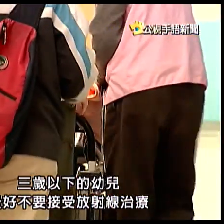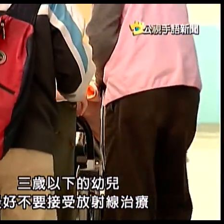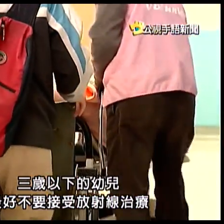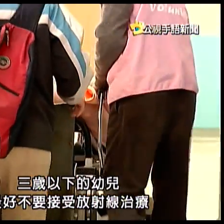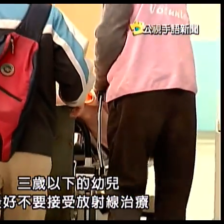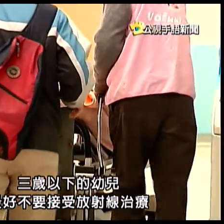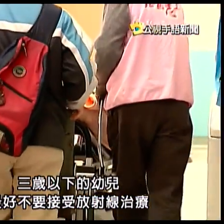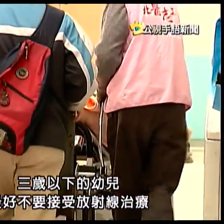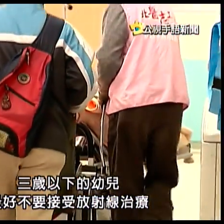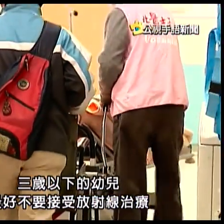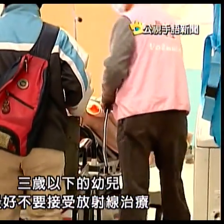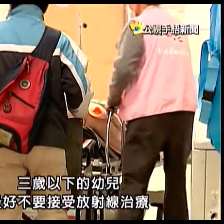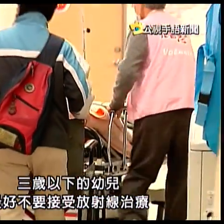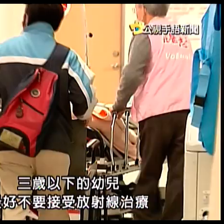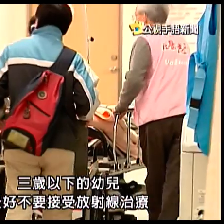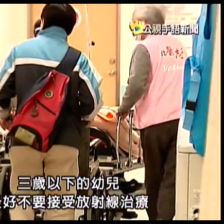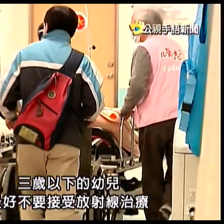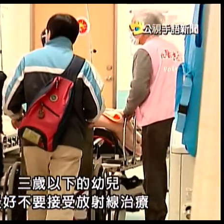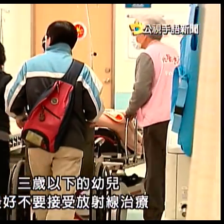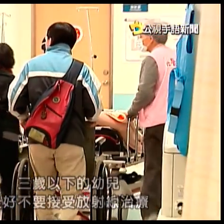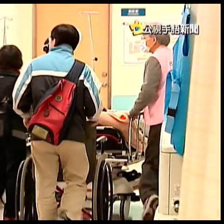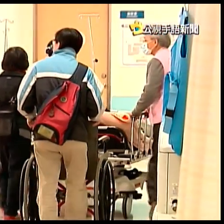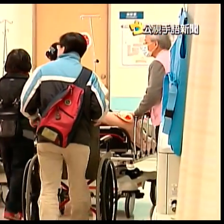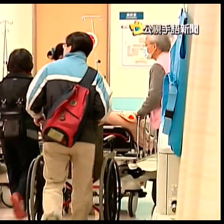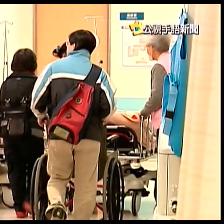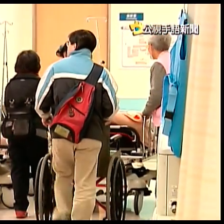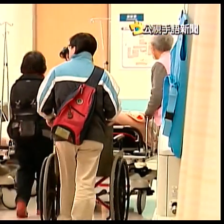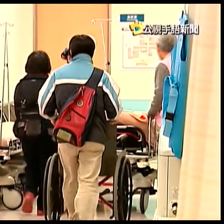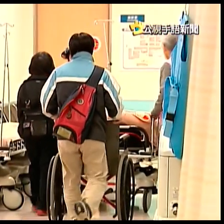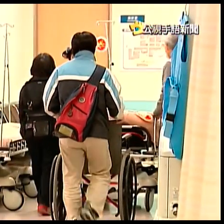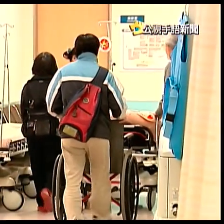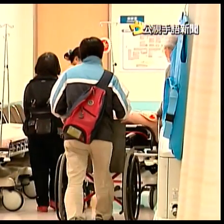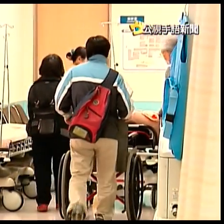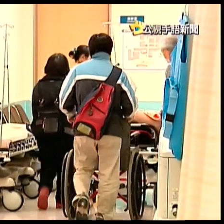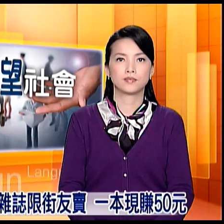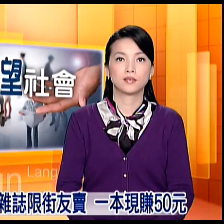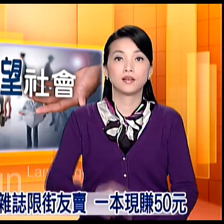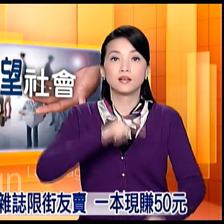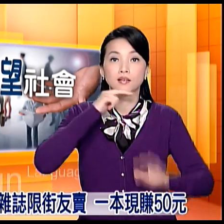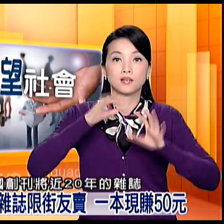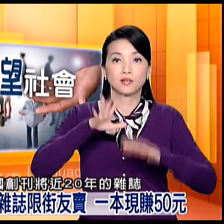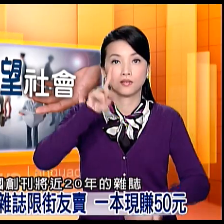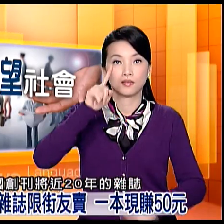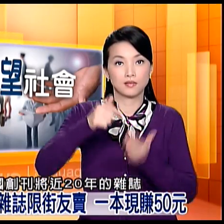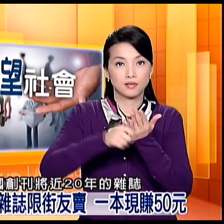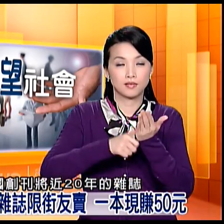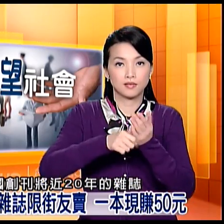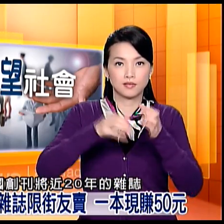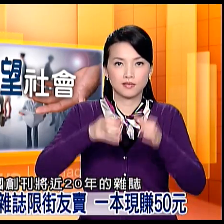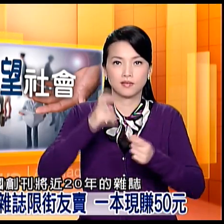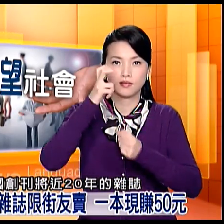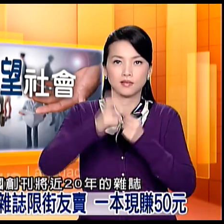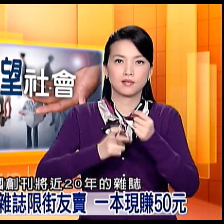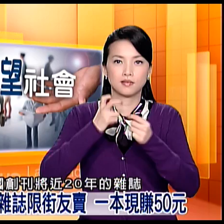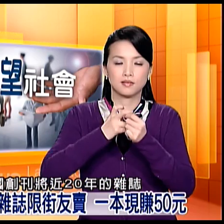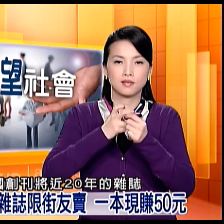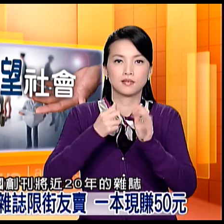童最好不要接受放射线的治疗。记者黄灿邱福才台北报道。 在英国创刊将近20年的杂